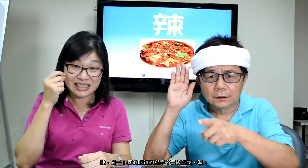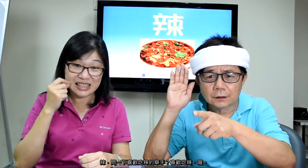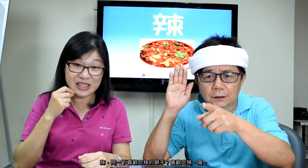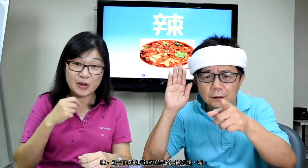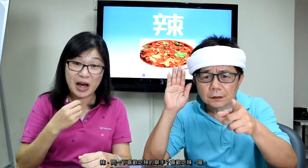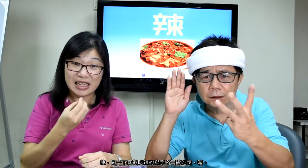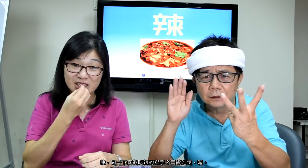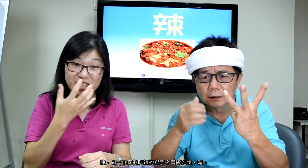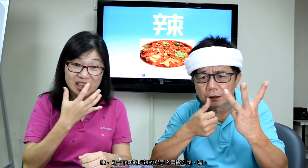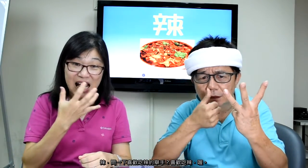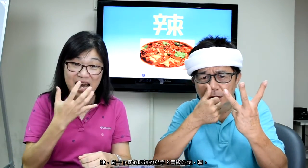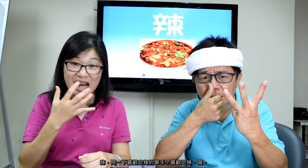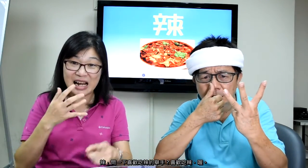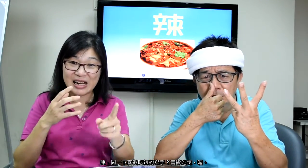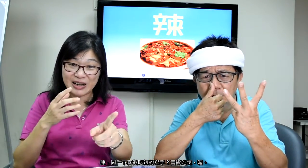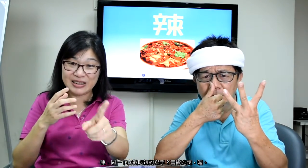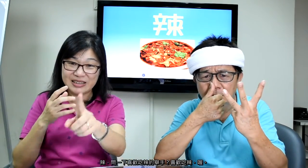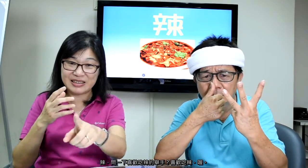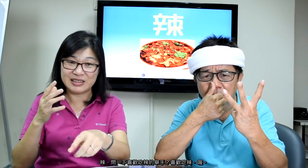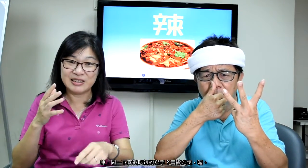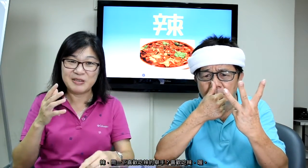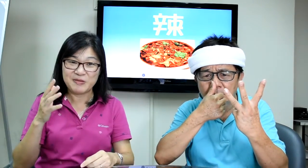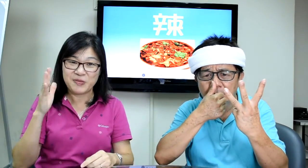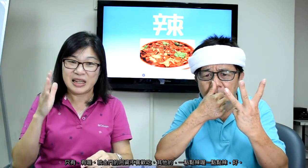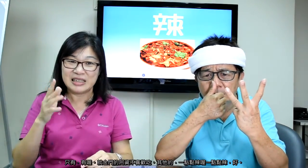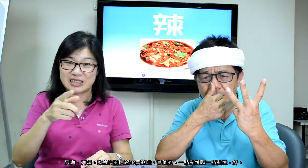喜欢吃辣哦，